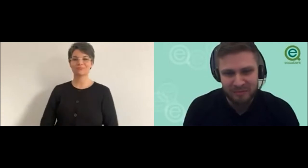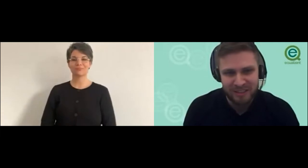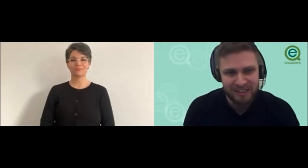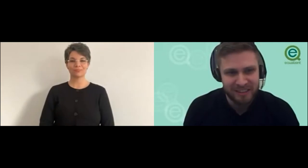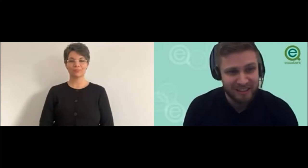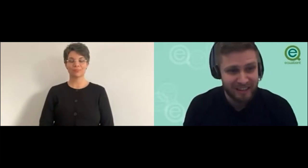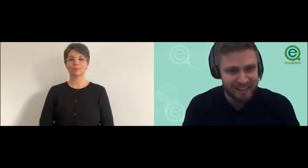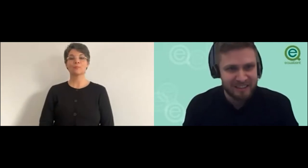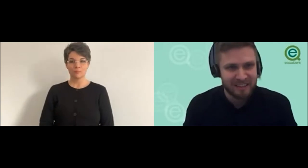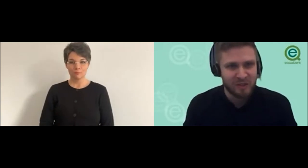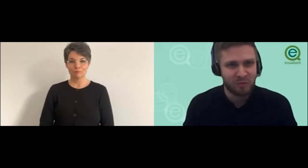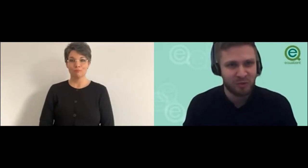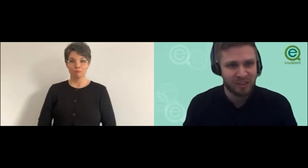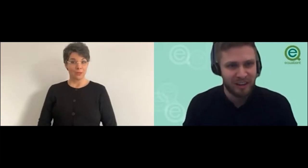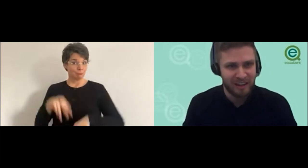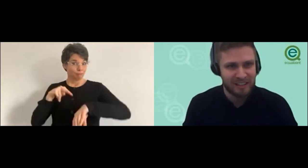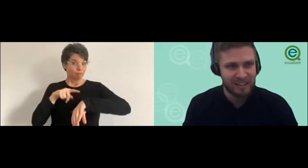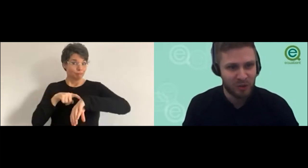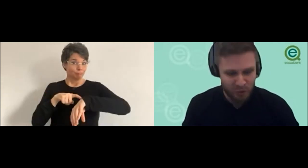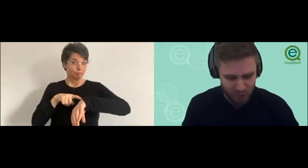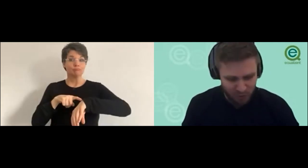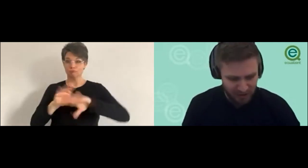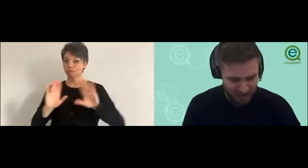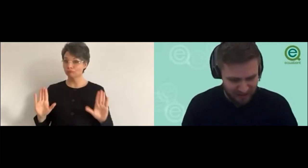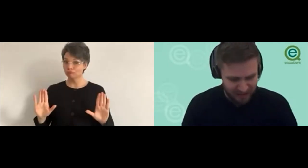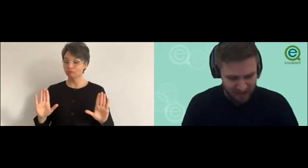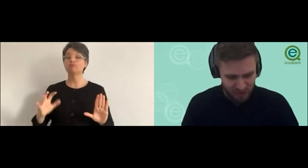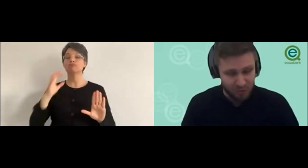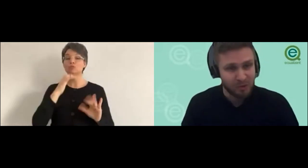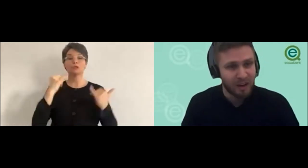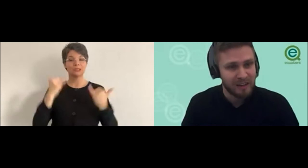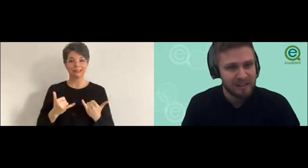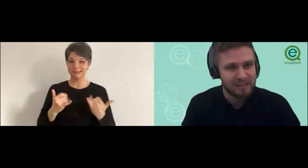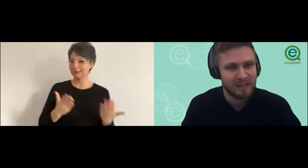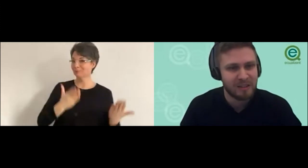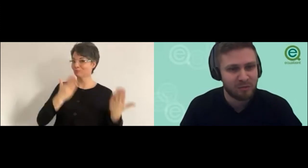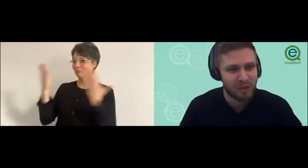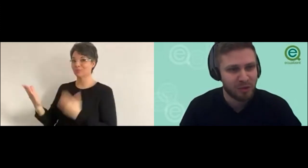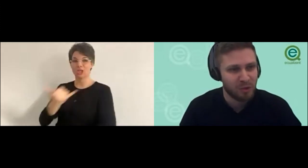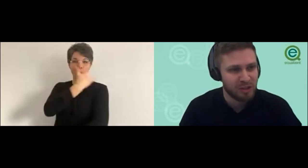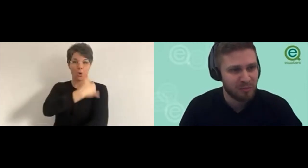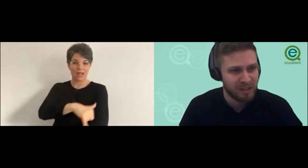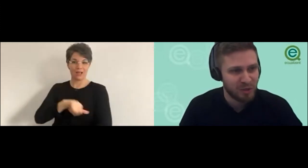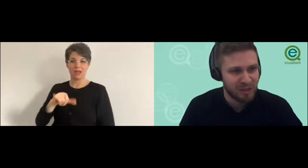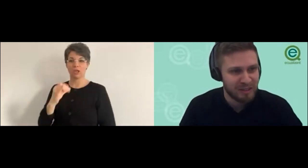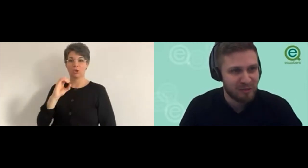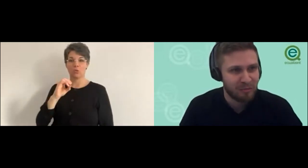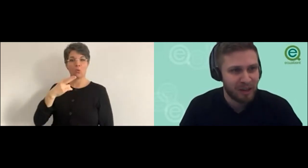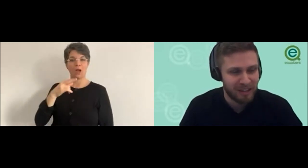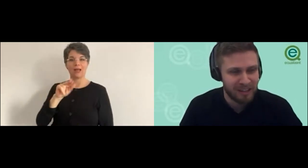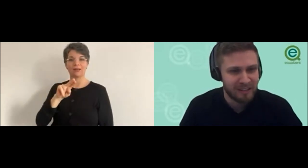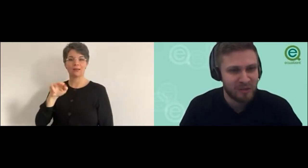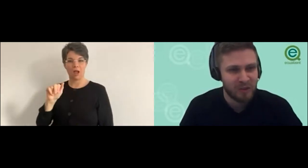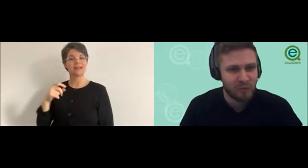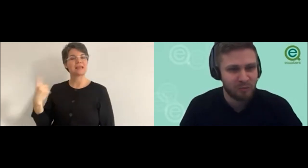Und im Sinne der Zeit würden wir gleich auch schon übergehen zu Johanna, pädagogisches Management